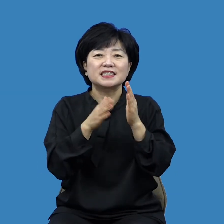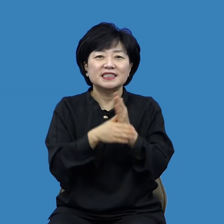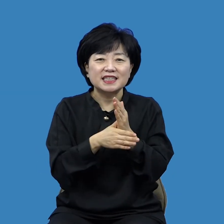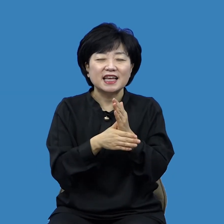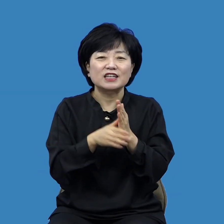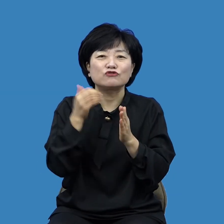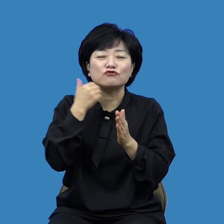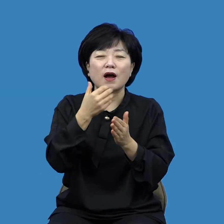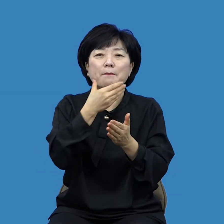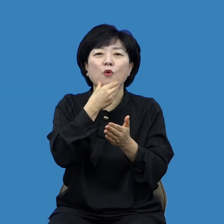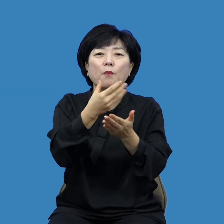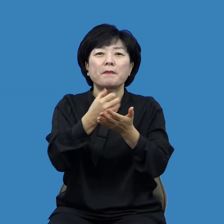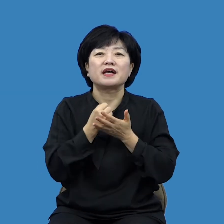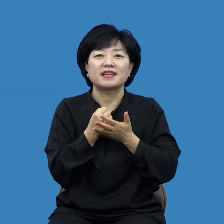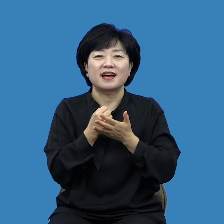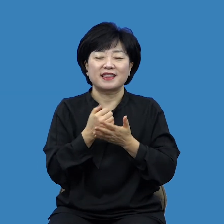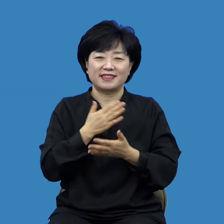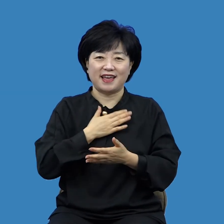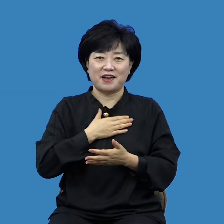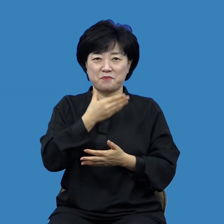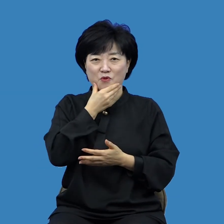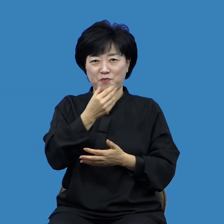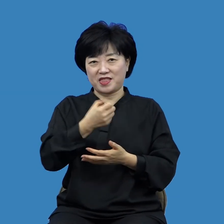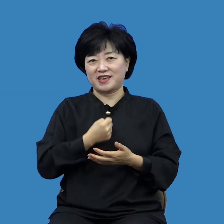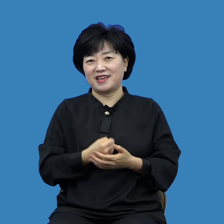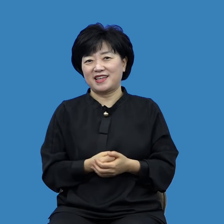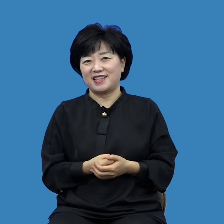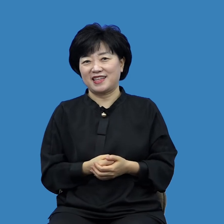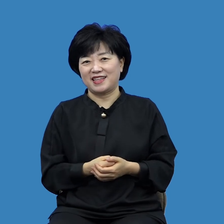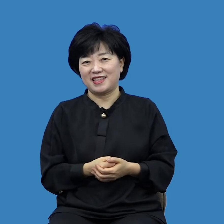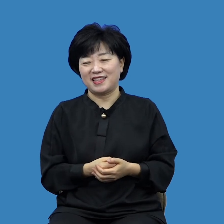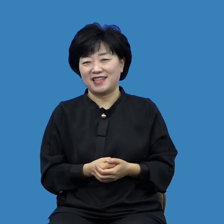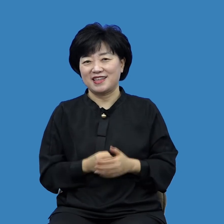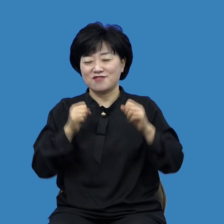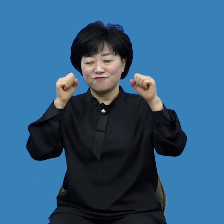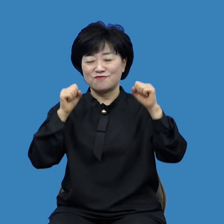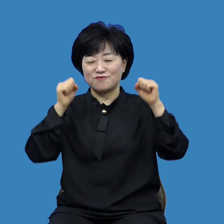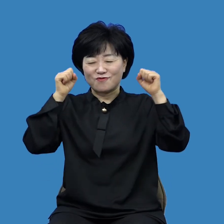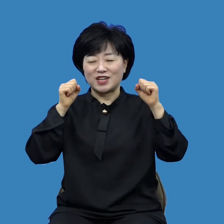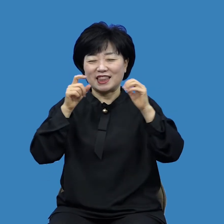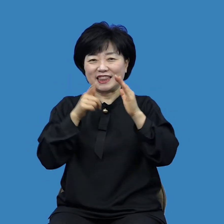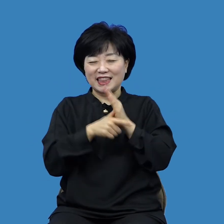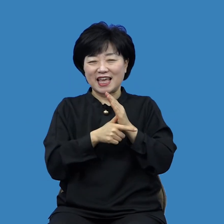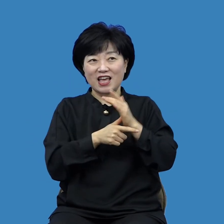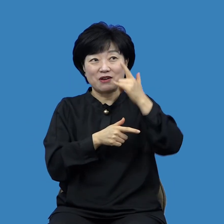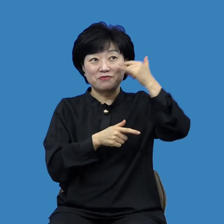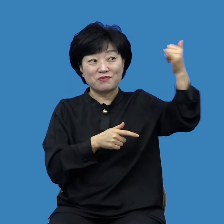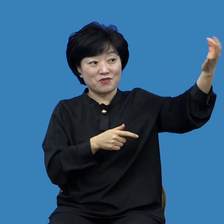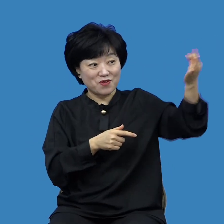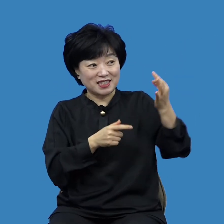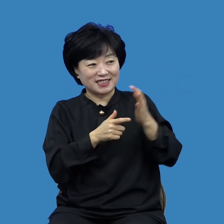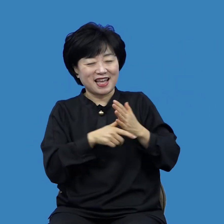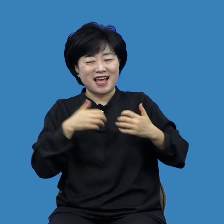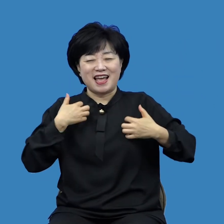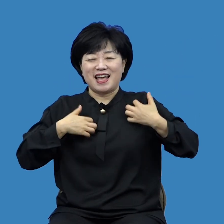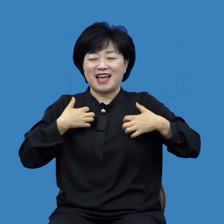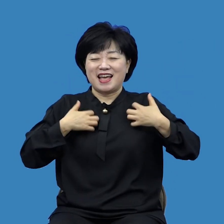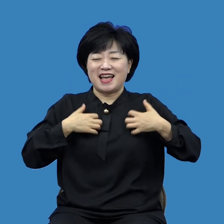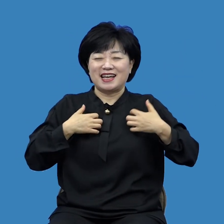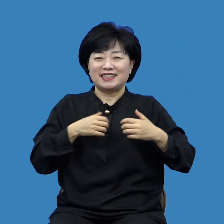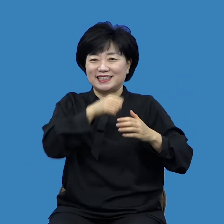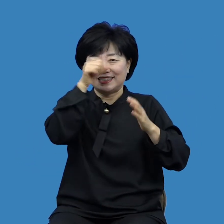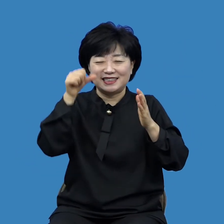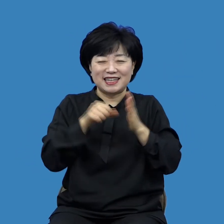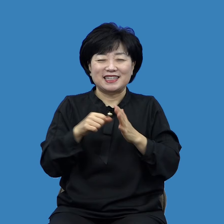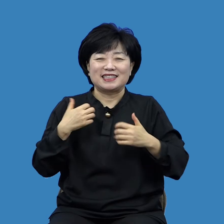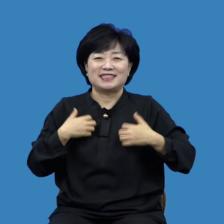복을 받는 거예요? 내가 복을 받는 거예요. 운동회 때 나를 지켜보는 엄마 아빠가 왔을 때 얼마나 신나, 인생이 신나게 된다는